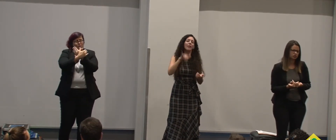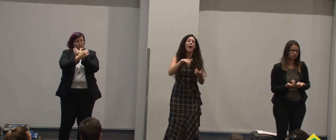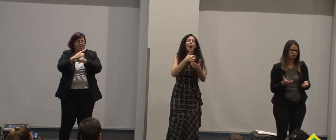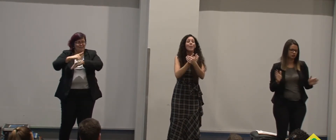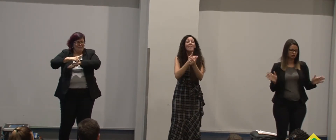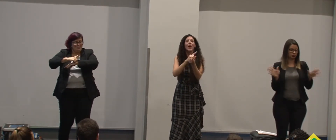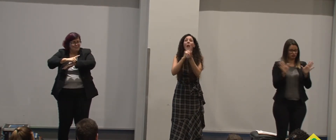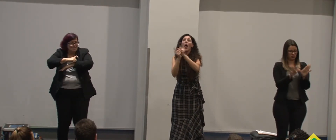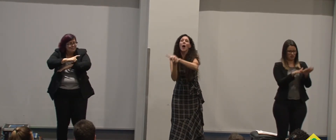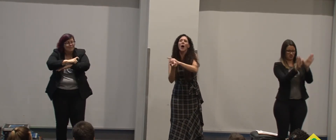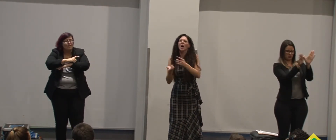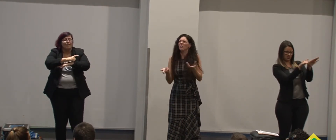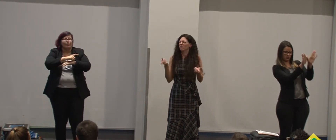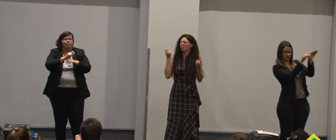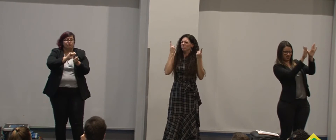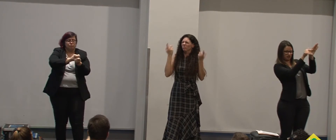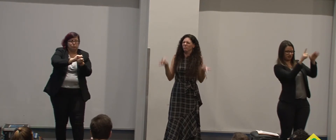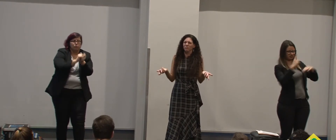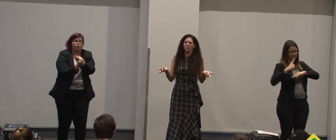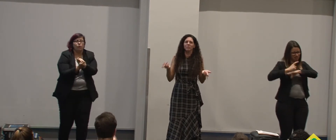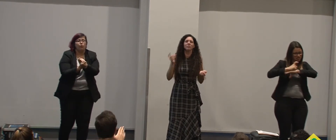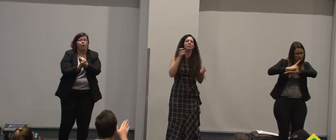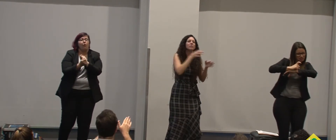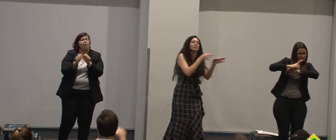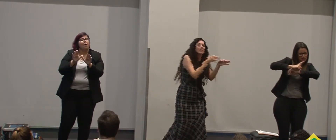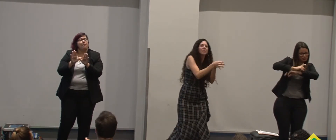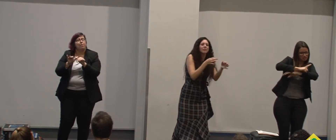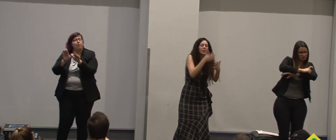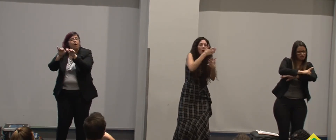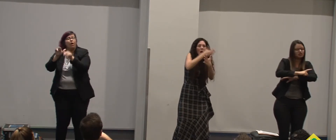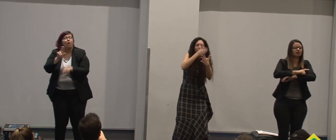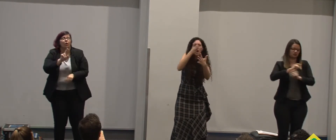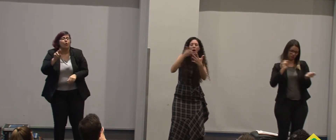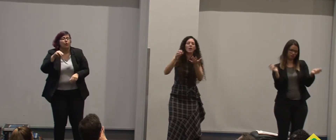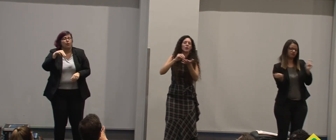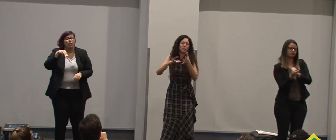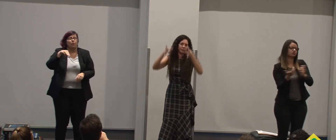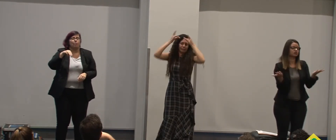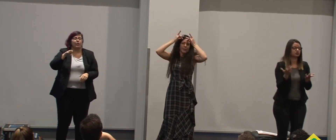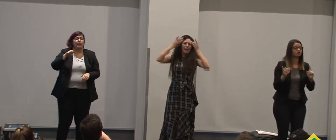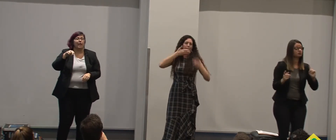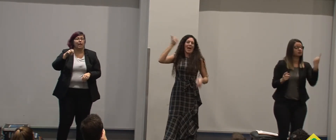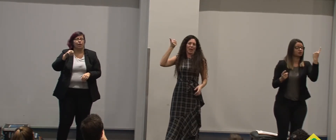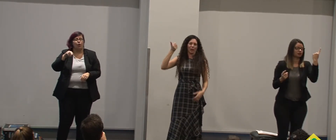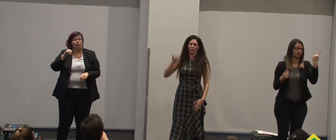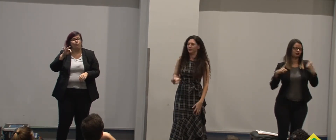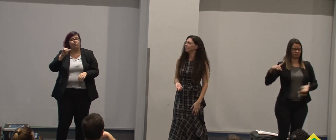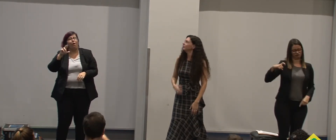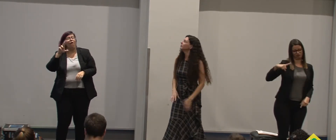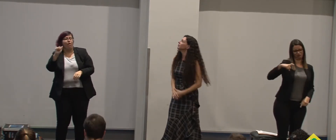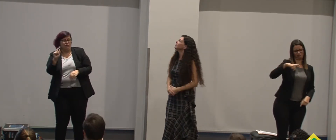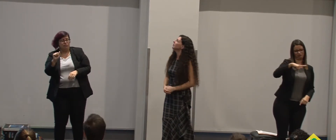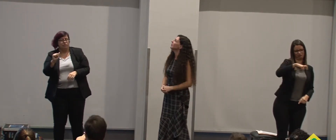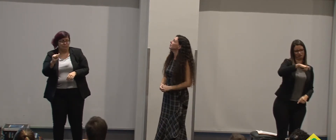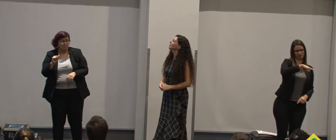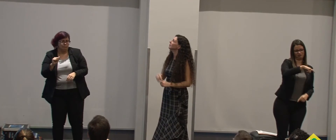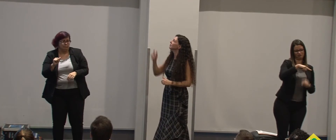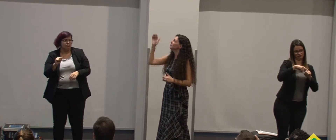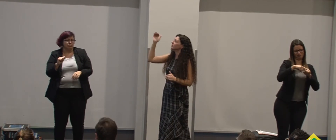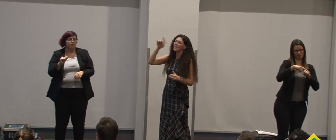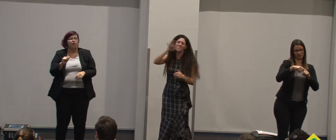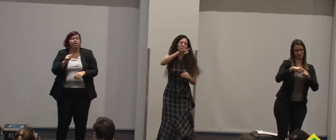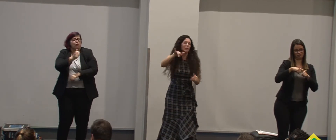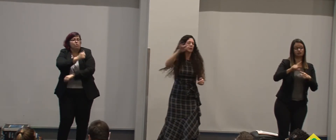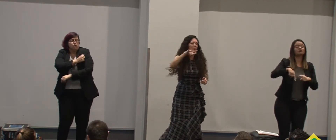alunos alcancem uma fluência em ambos os idiomas, né? Se eu faço, por exemplo, se eu vou falar de uma palavra, metamorfose, né, eu